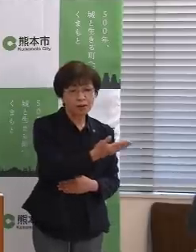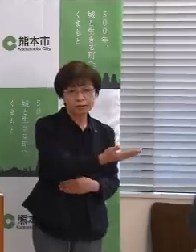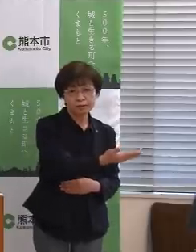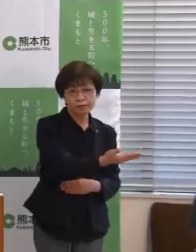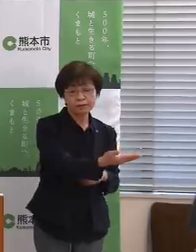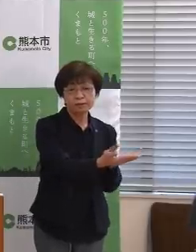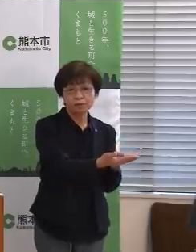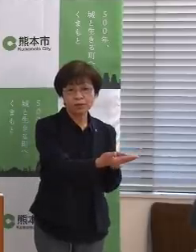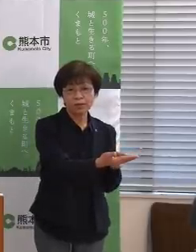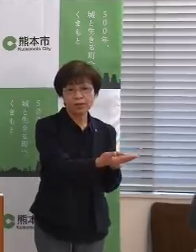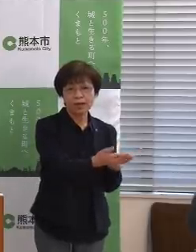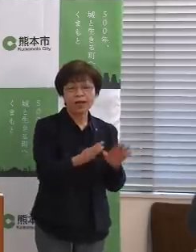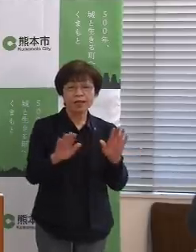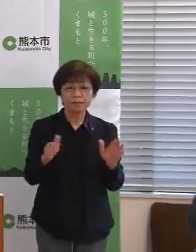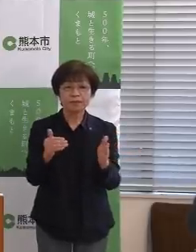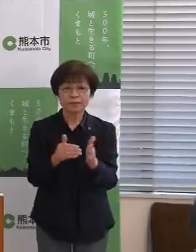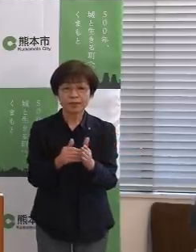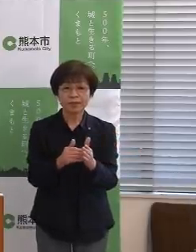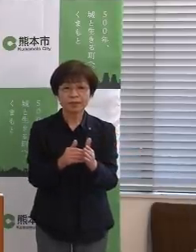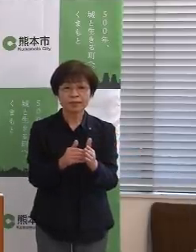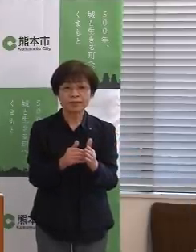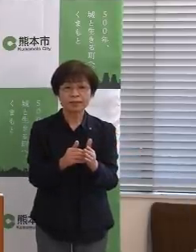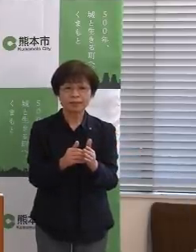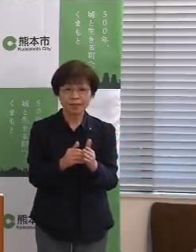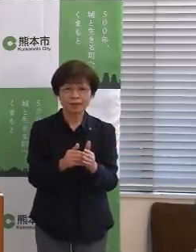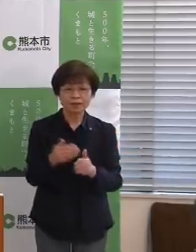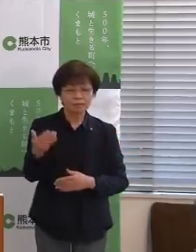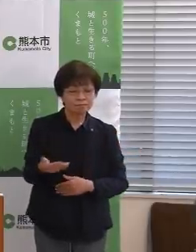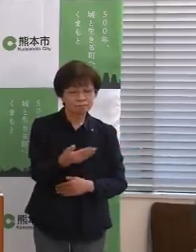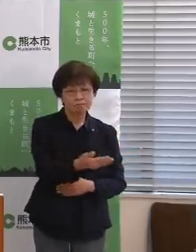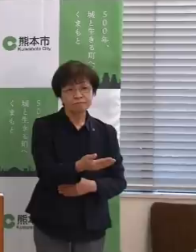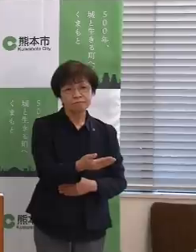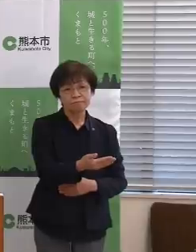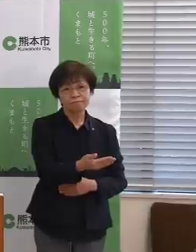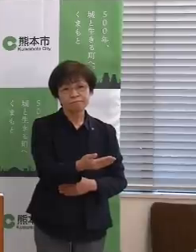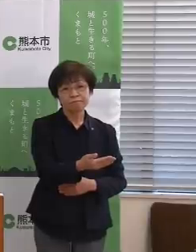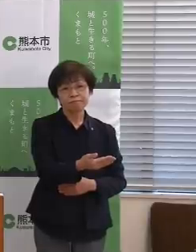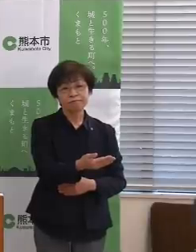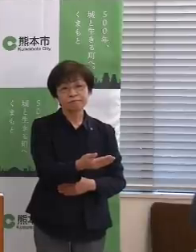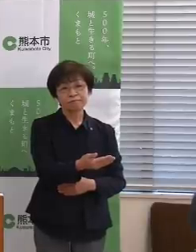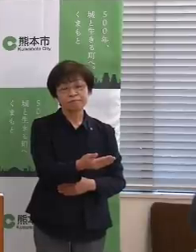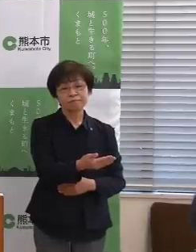で、今までであればですね何もない時であればそういうことで